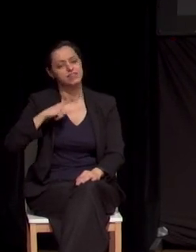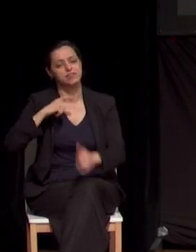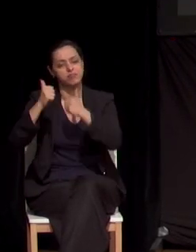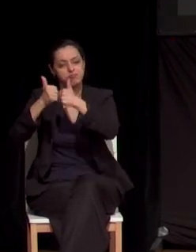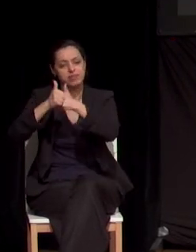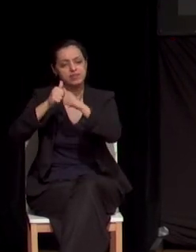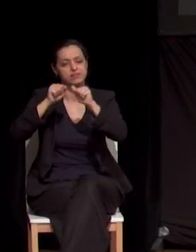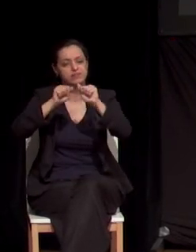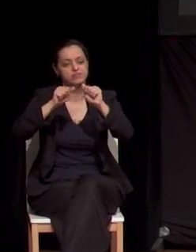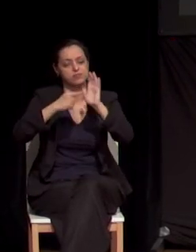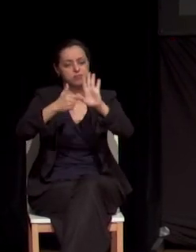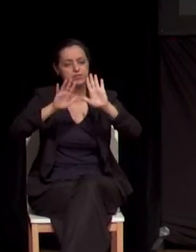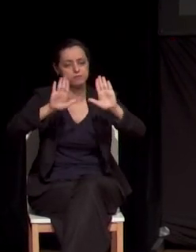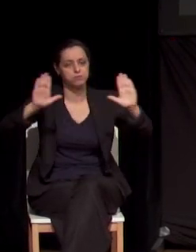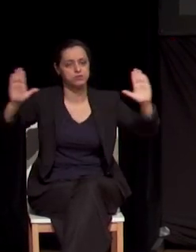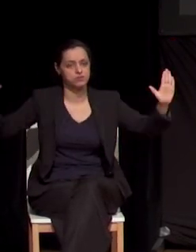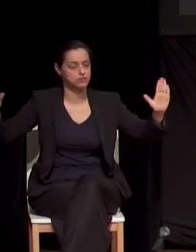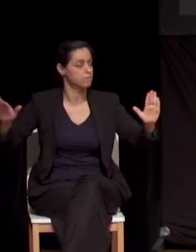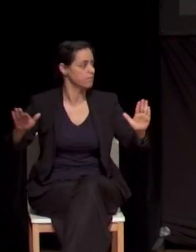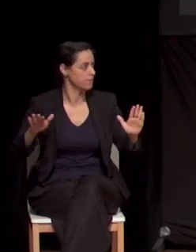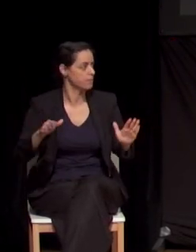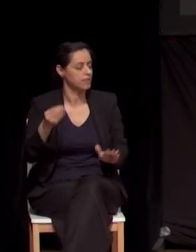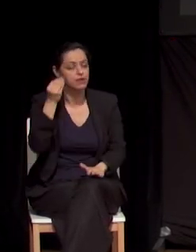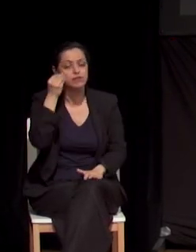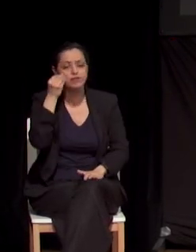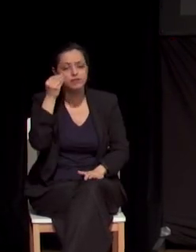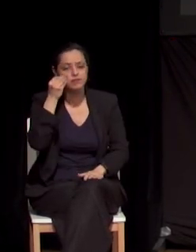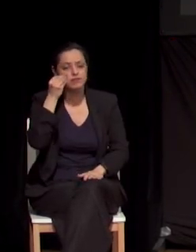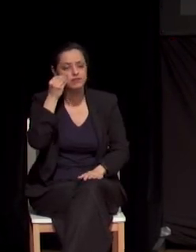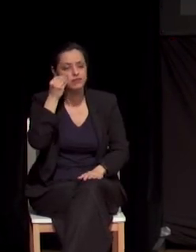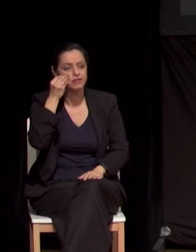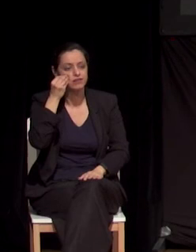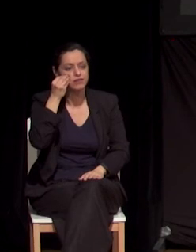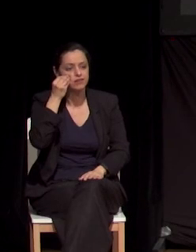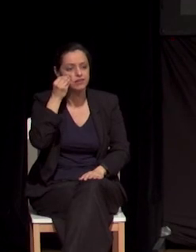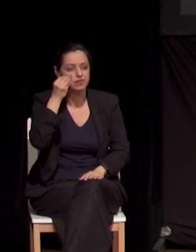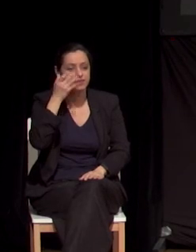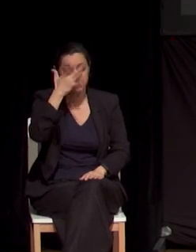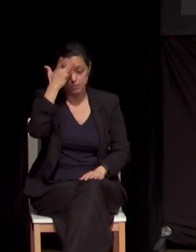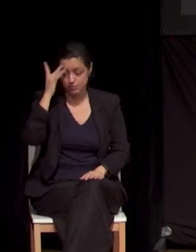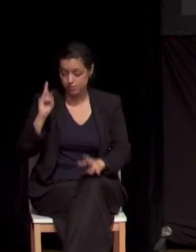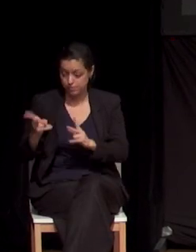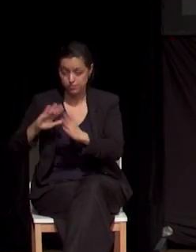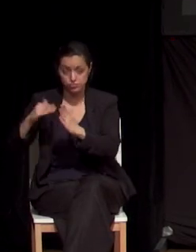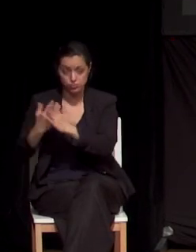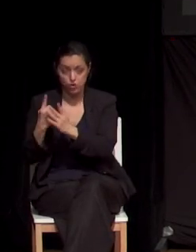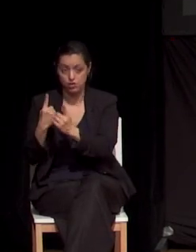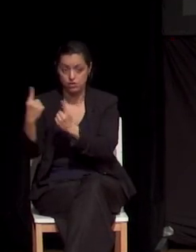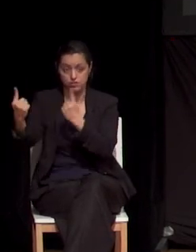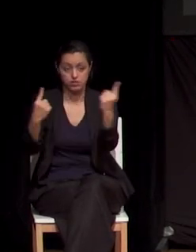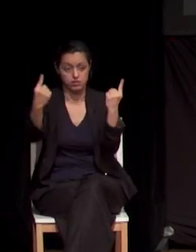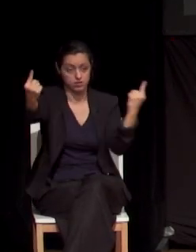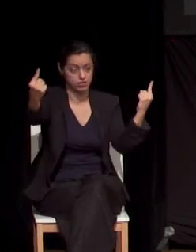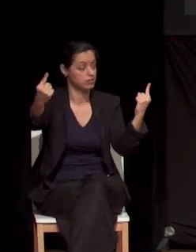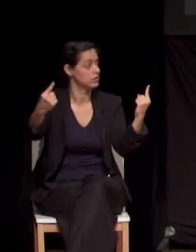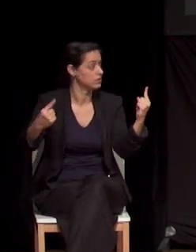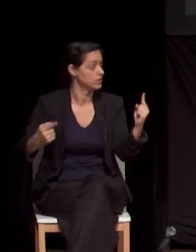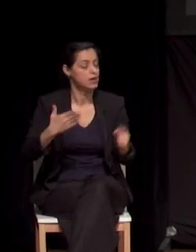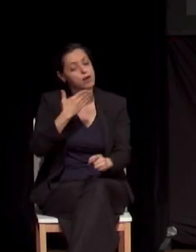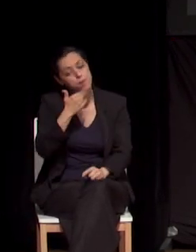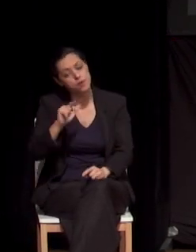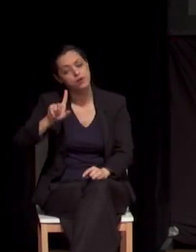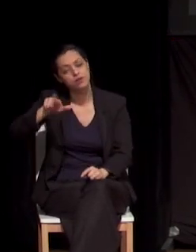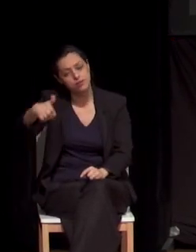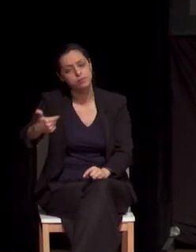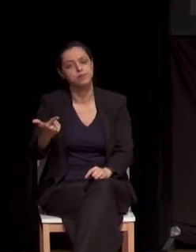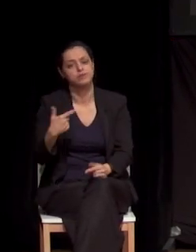bacana. E aí vamos tentar se distribuir proporcionalmente, assim. Se tem 3 pessoas da mesma escola, vai uma para cada um, acho, porque aí dá para